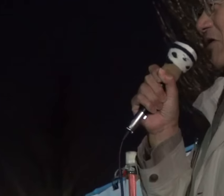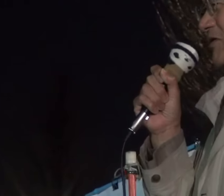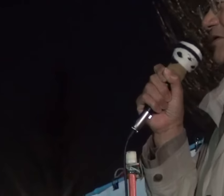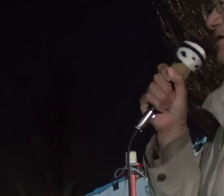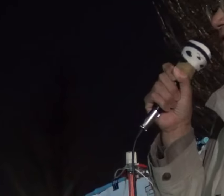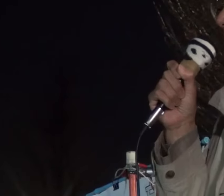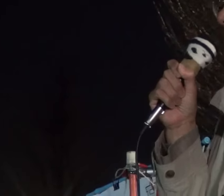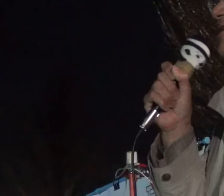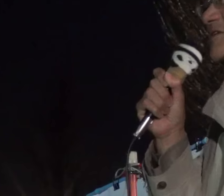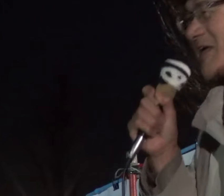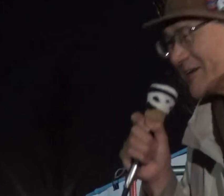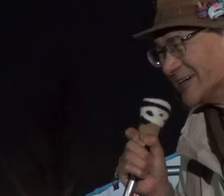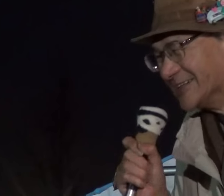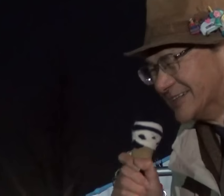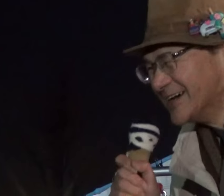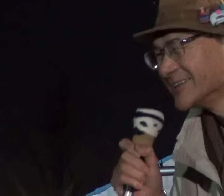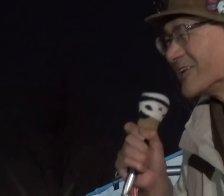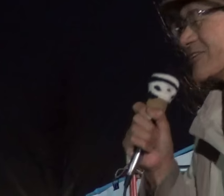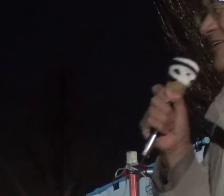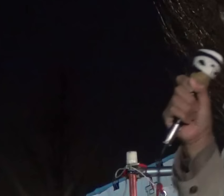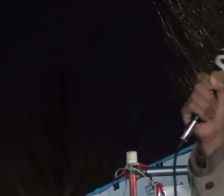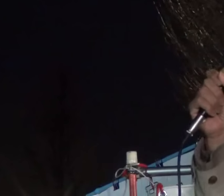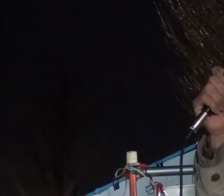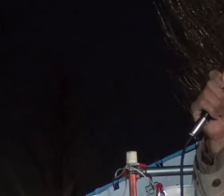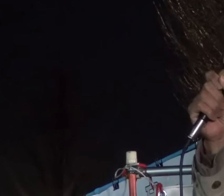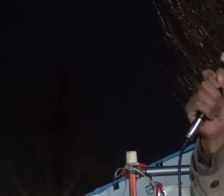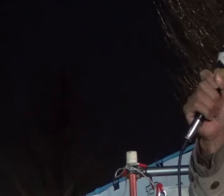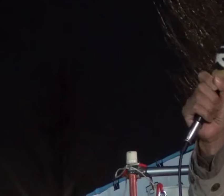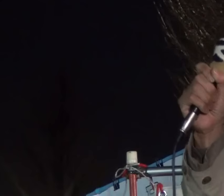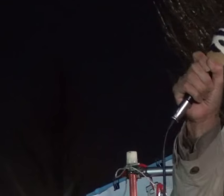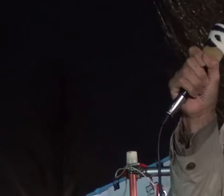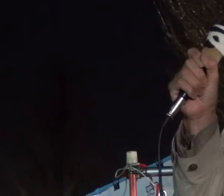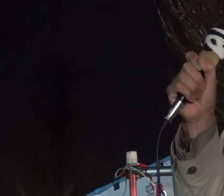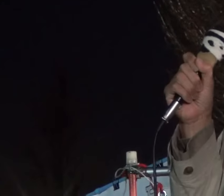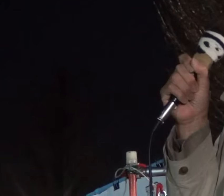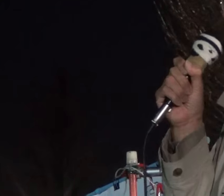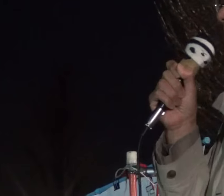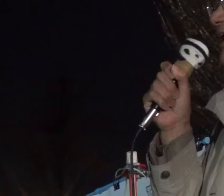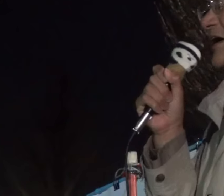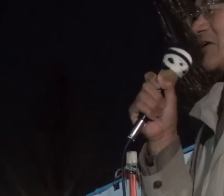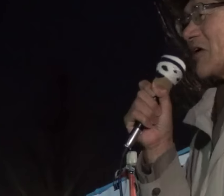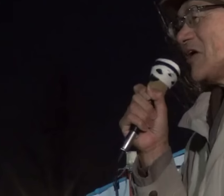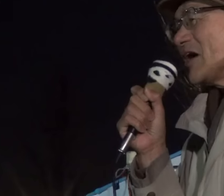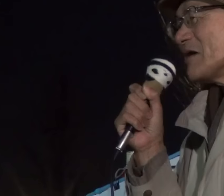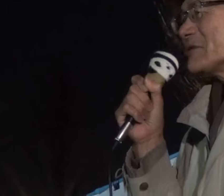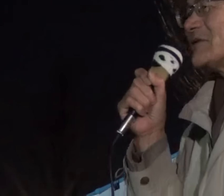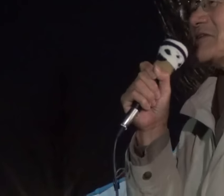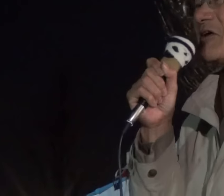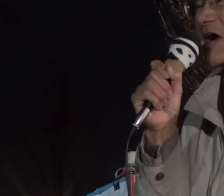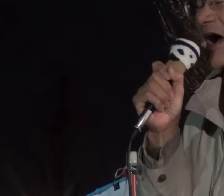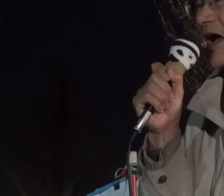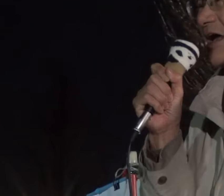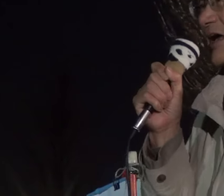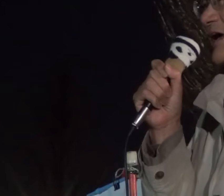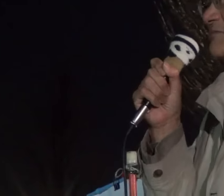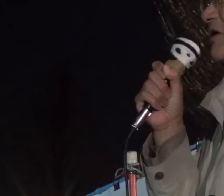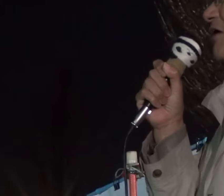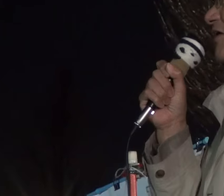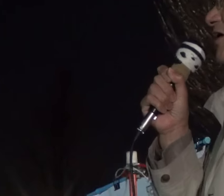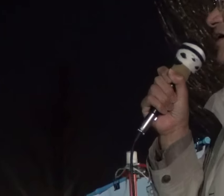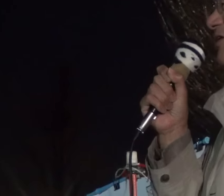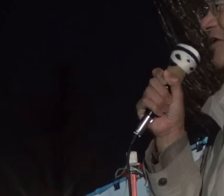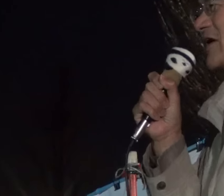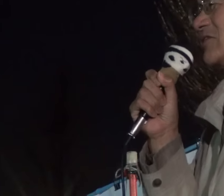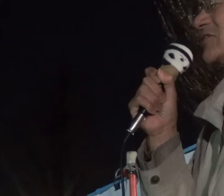ところ気にしているその通りです。そして皆さん、この安倍晋三がも